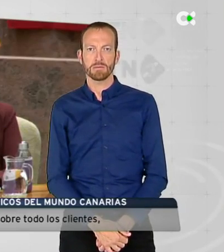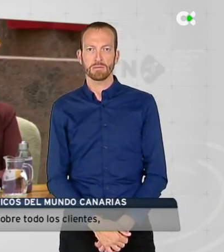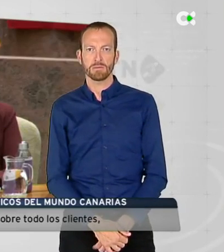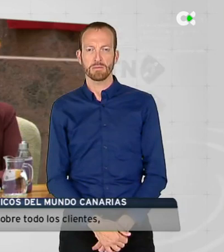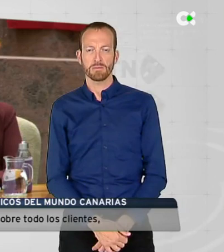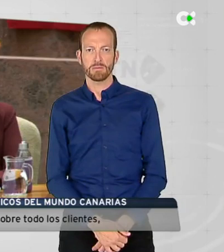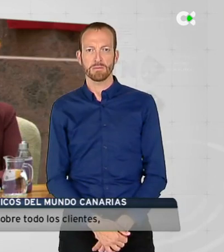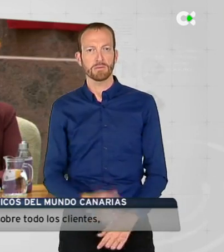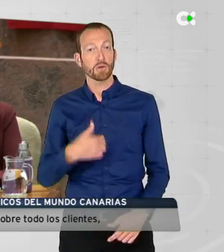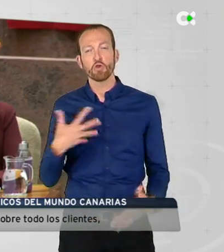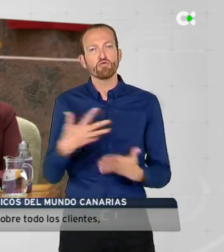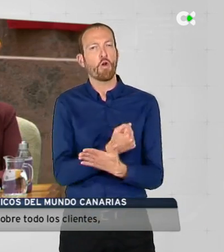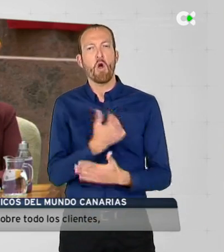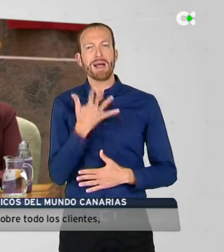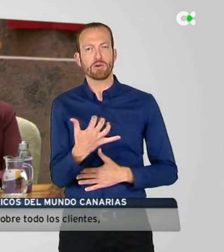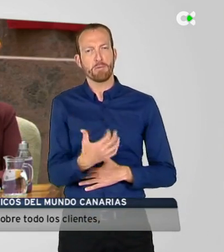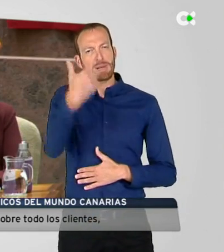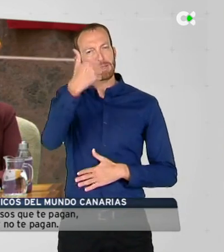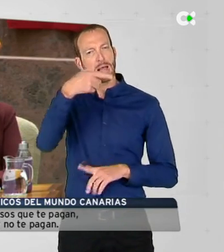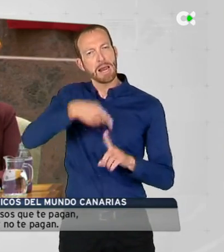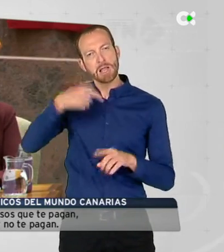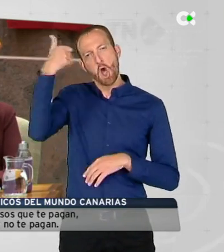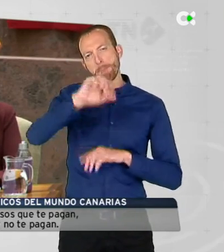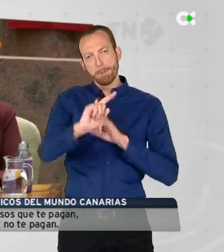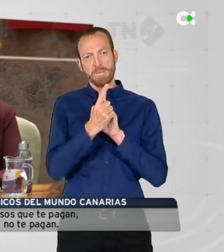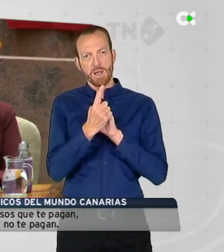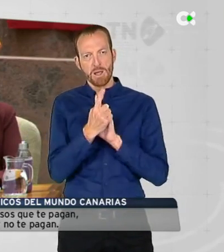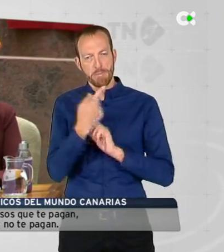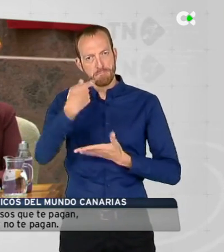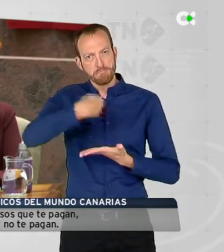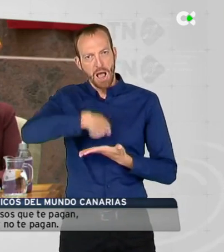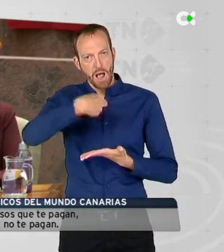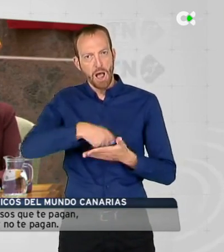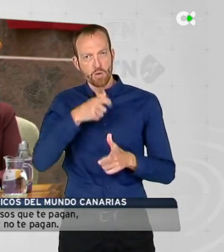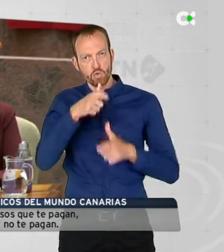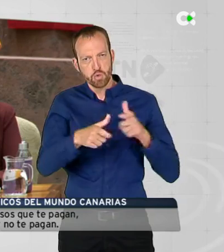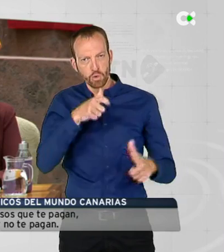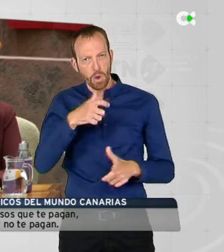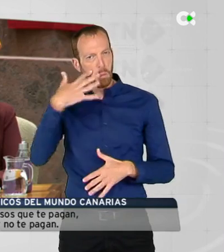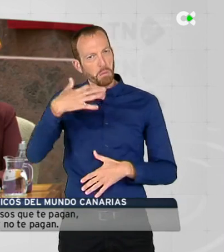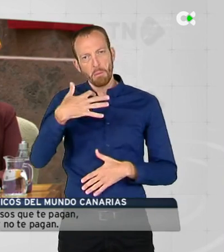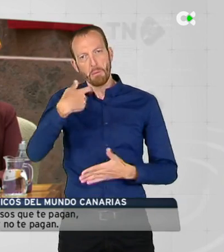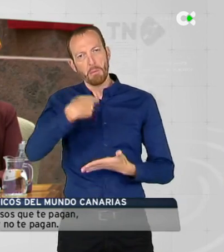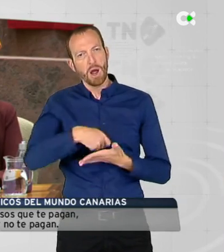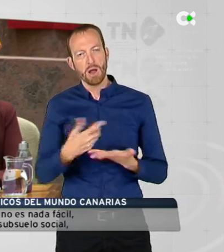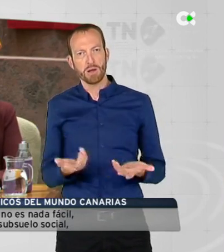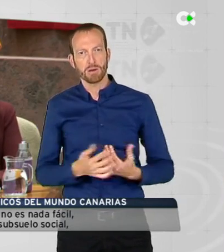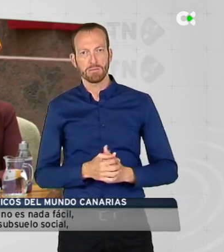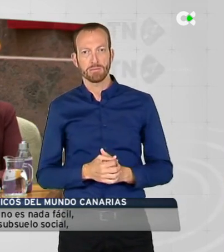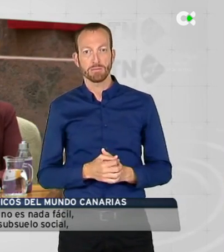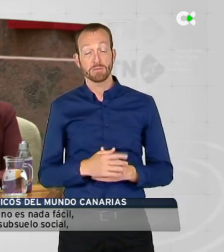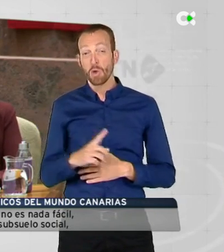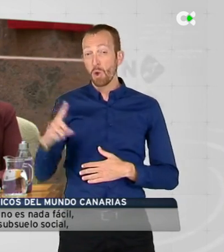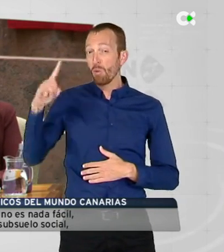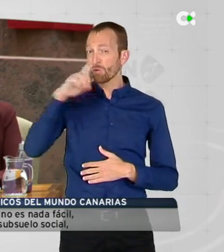Todo me da asco, sobre todo los clientes, clientes asquerosos, que te pagan, te insultan y no te pagan. La